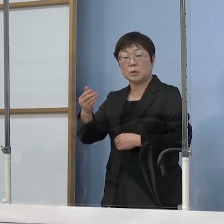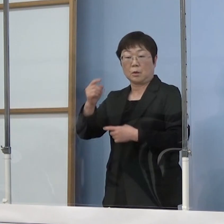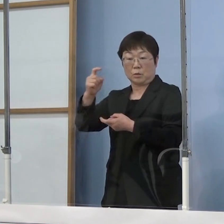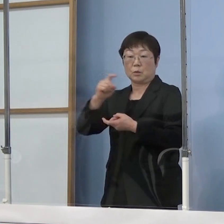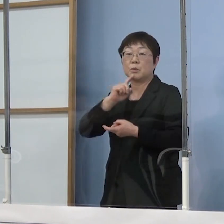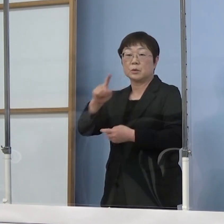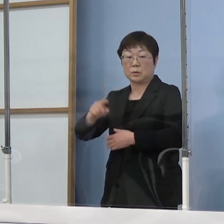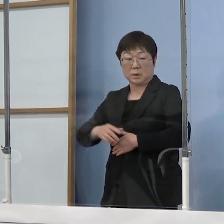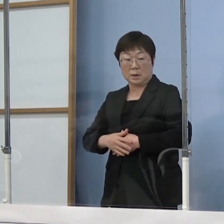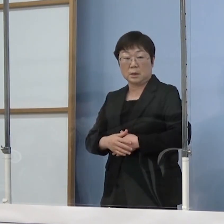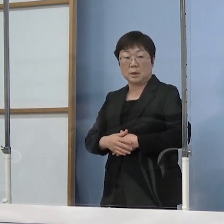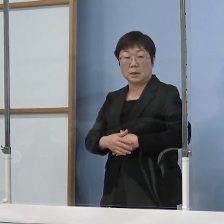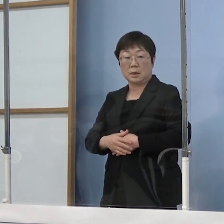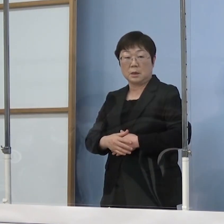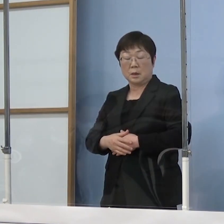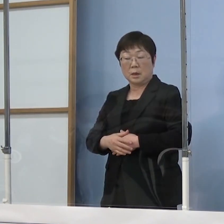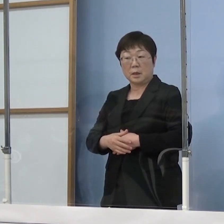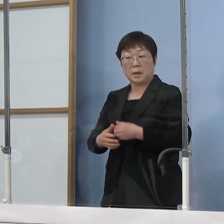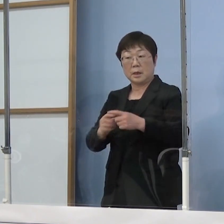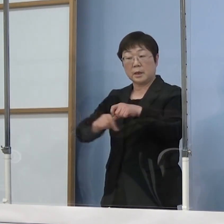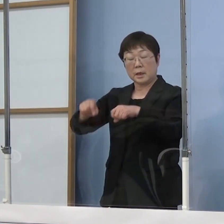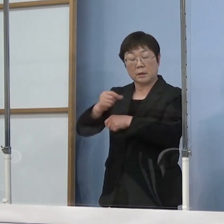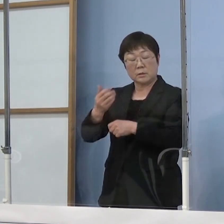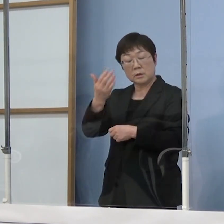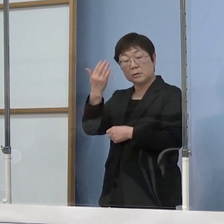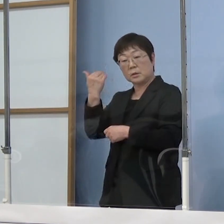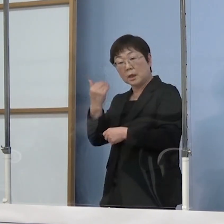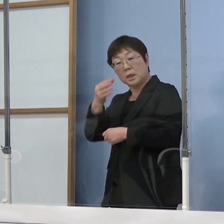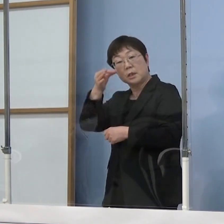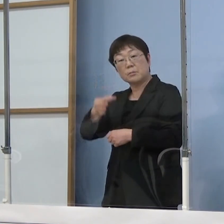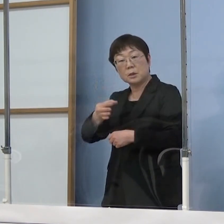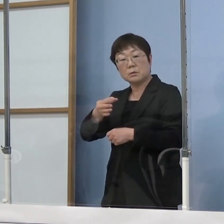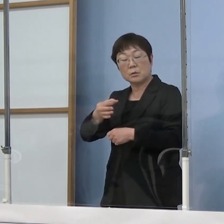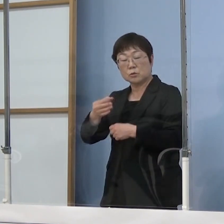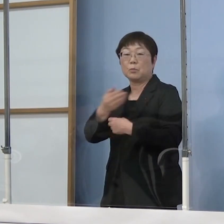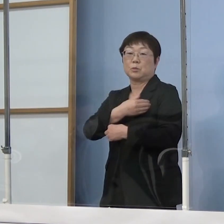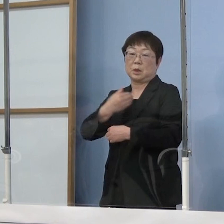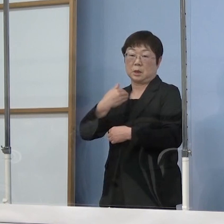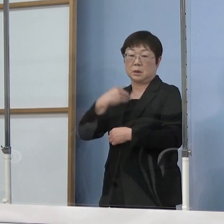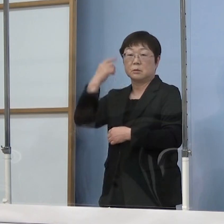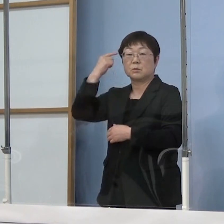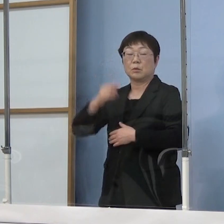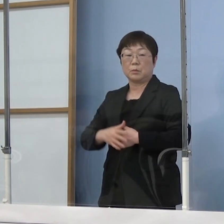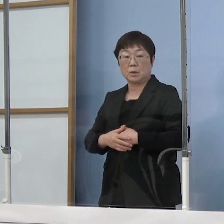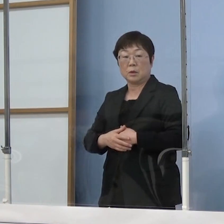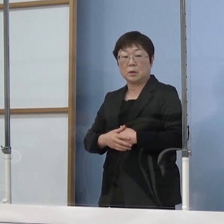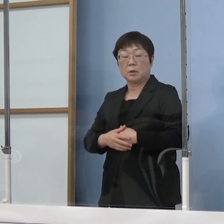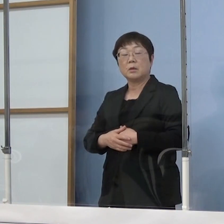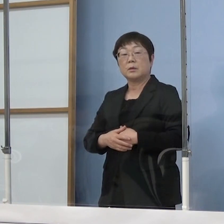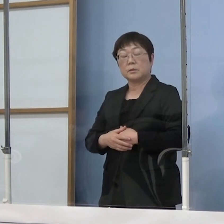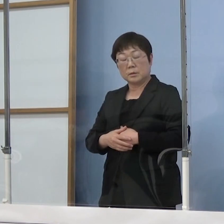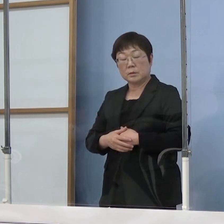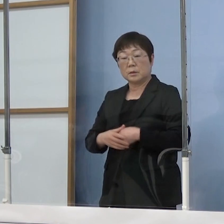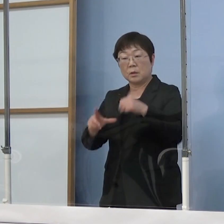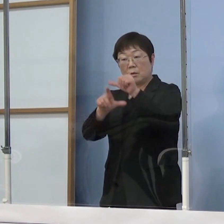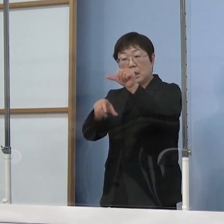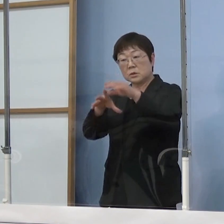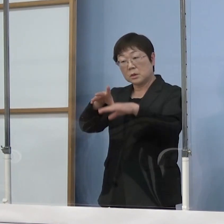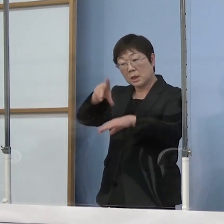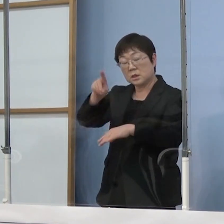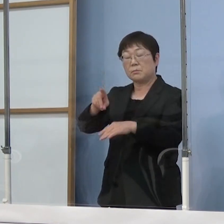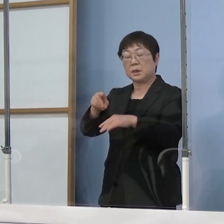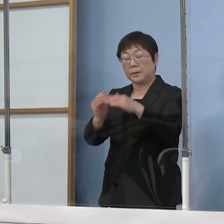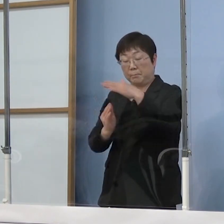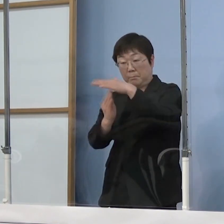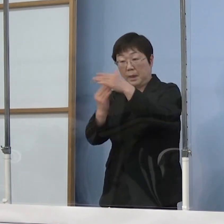ど、逆にだから振り返ってということも可能なのかなと思うんですよね。で、月の初めにかなりのピークが来たわけです